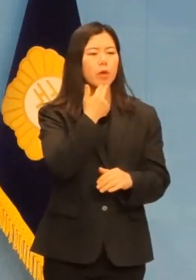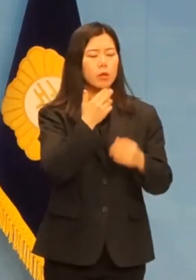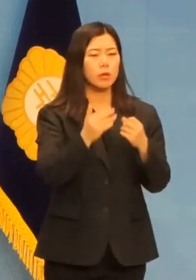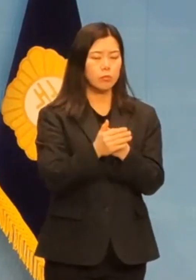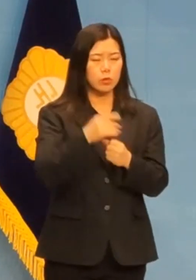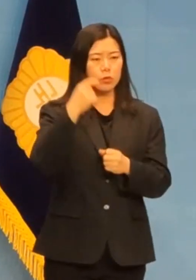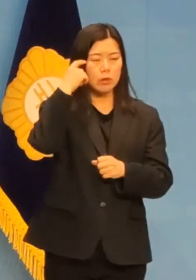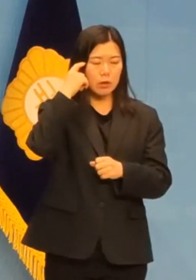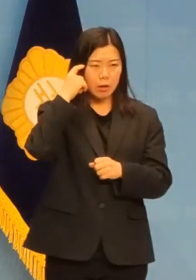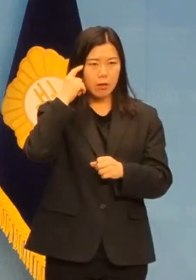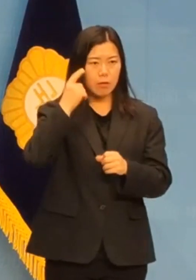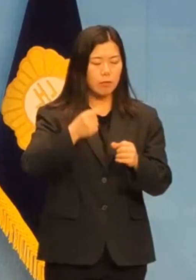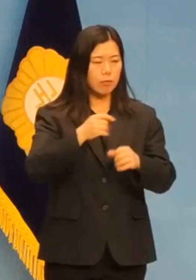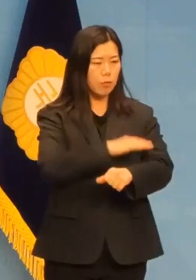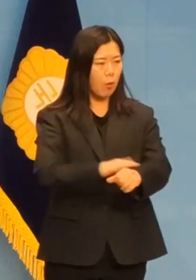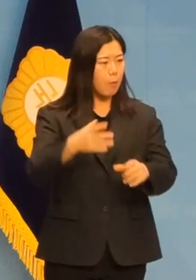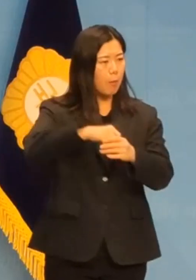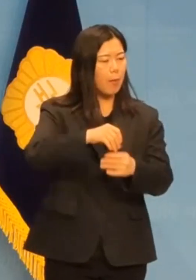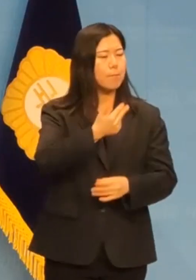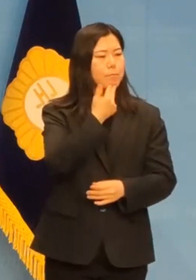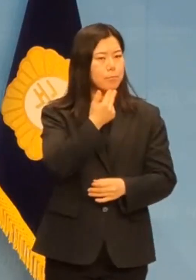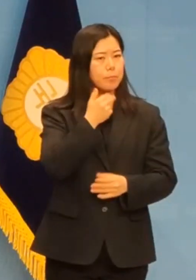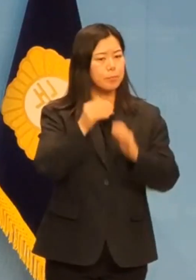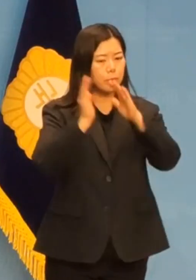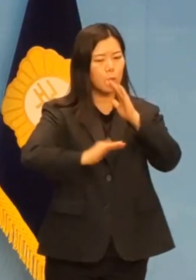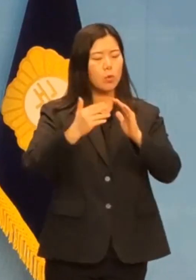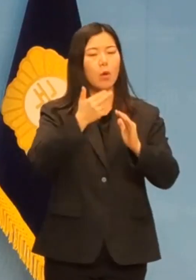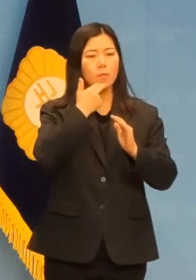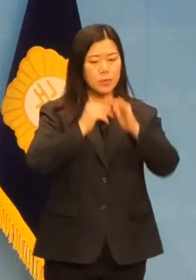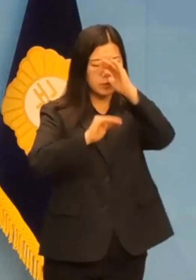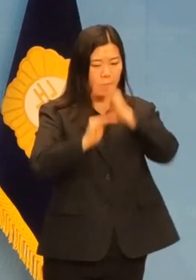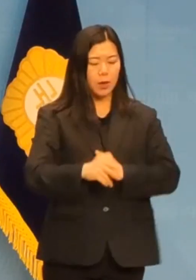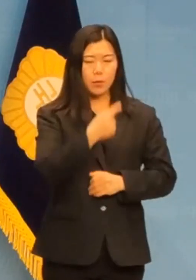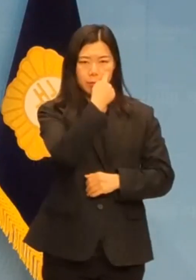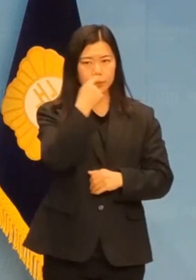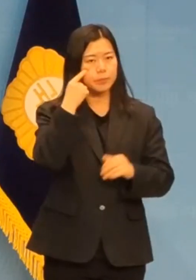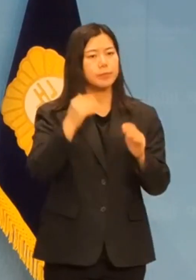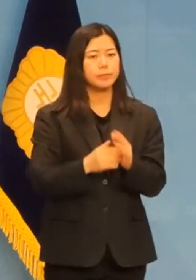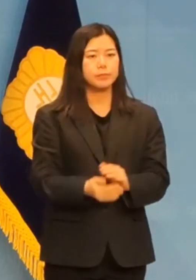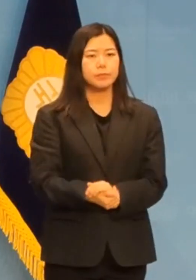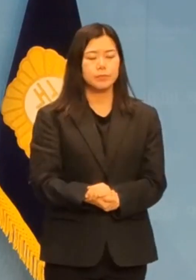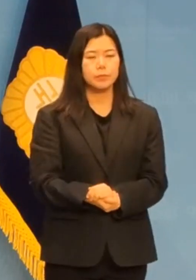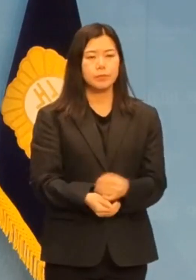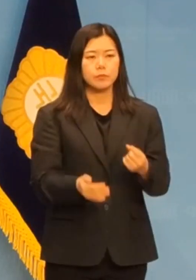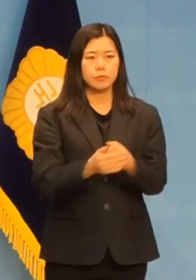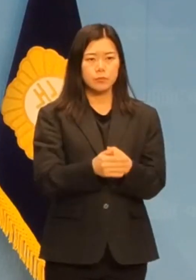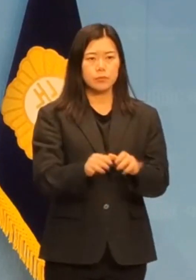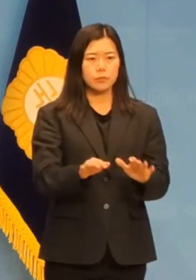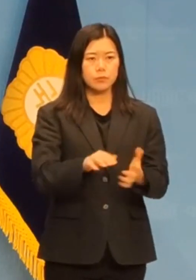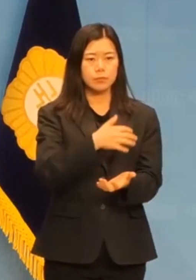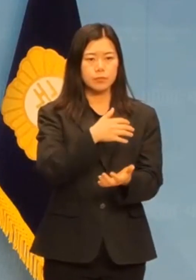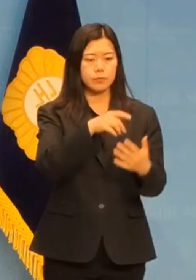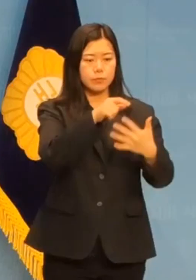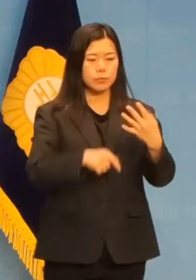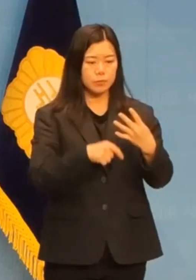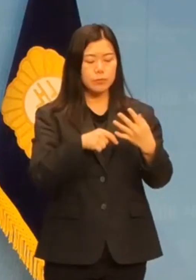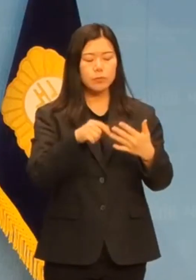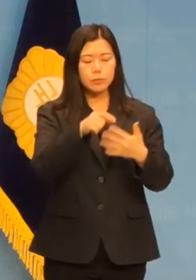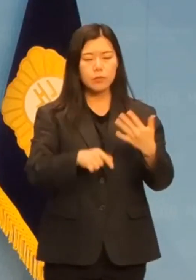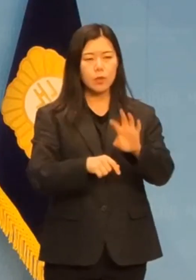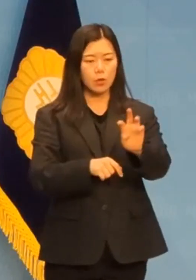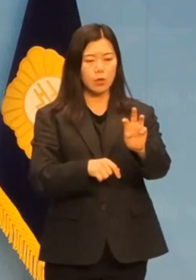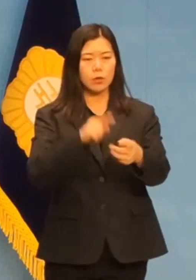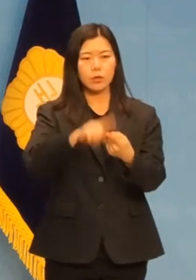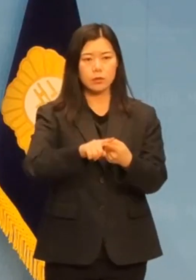의견이 제대로 반영되지 않은 불공정 사례를 확인하였습니다. 이에 총 30개 프로그램에 대해